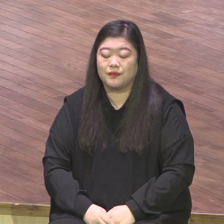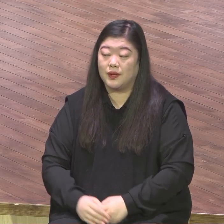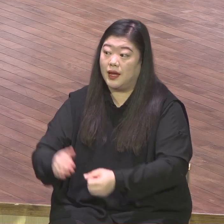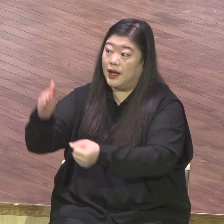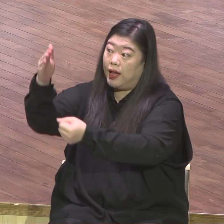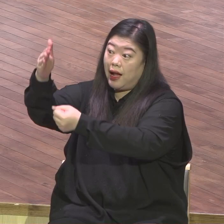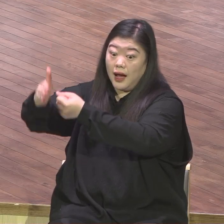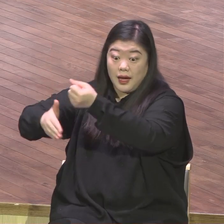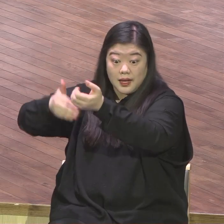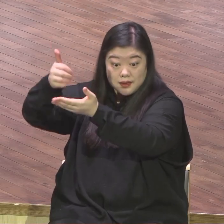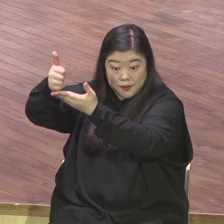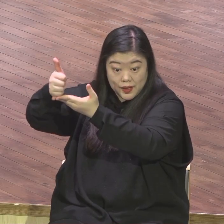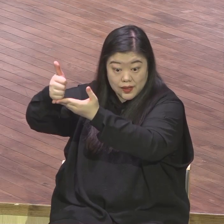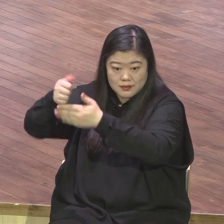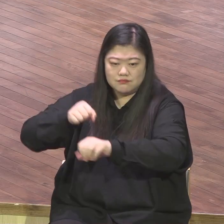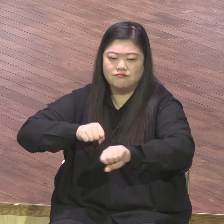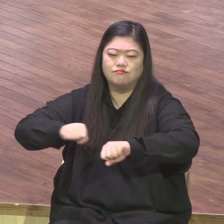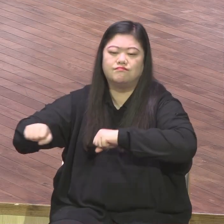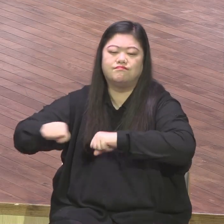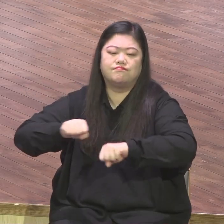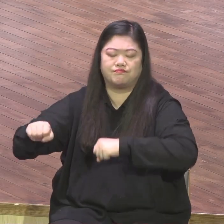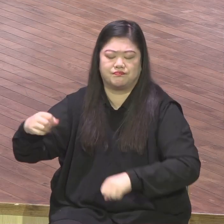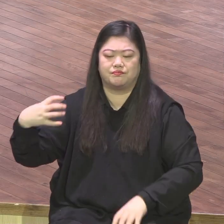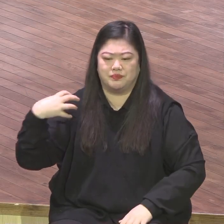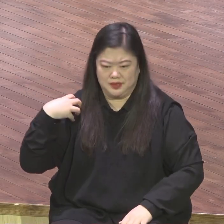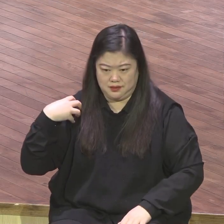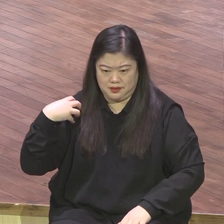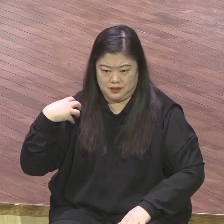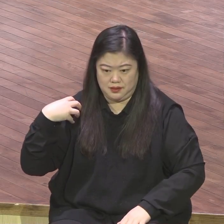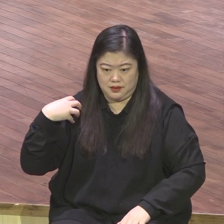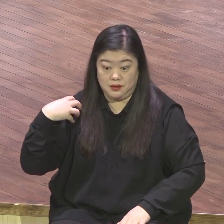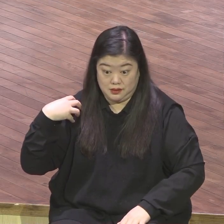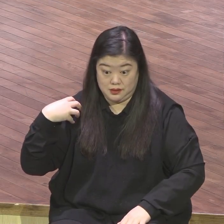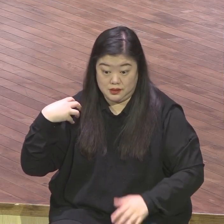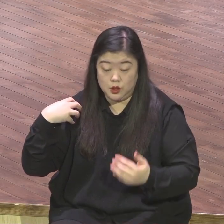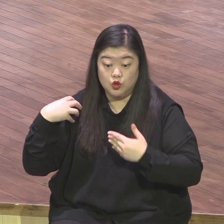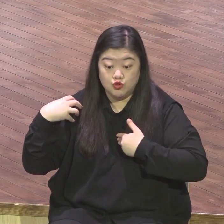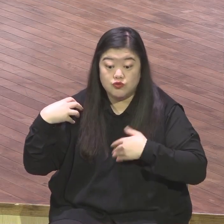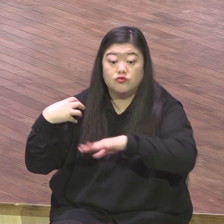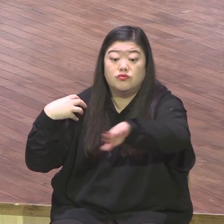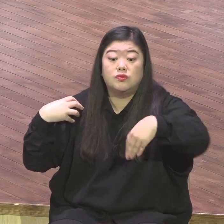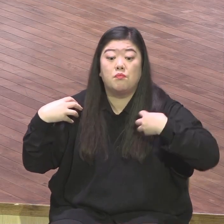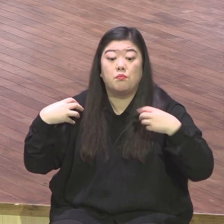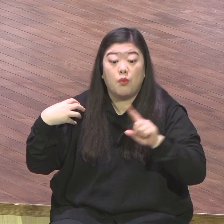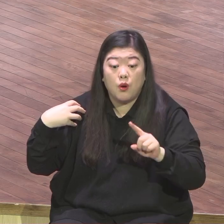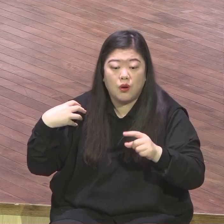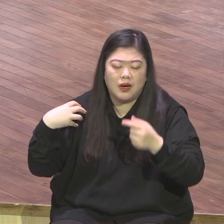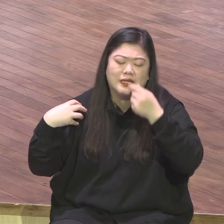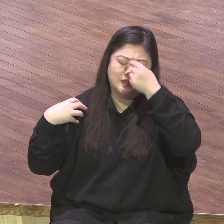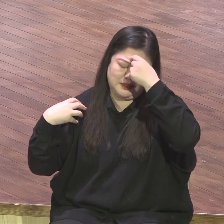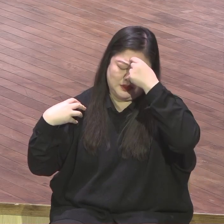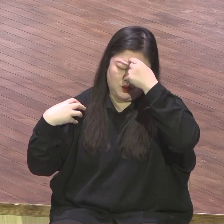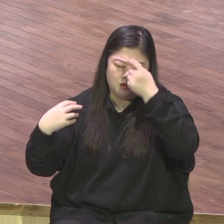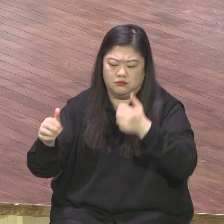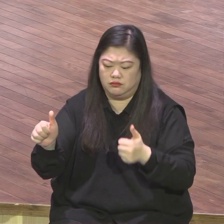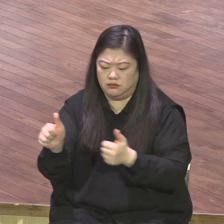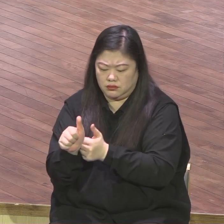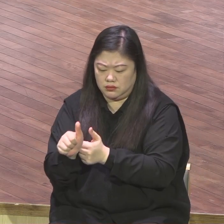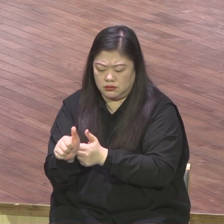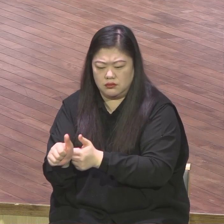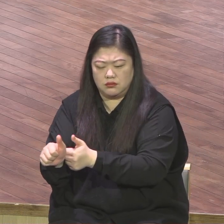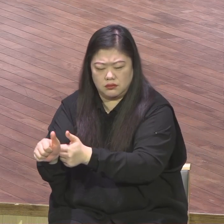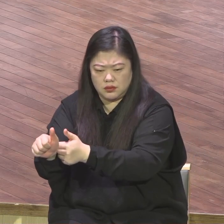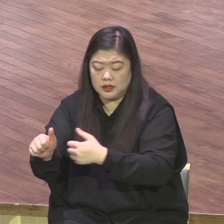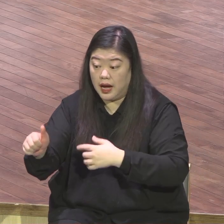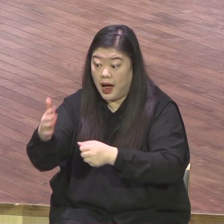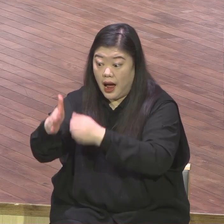하나님께서 하시겠다는 것입니다. 우리는 기도할 뿐이에요. 우리가 하나님께서 주신 말씀을 통하여